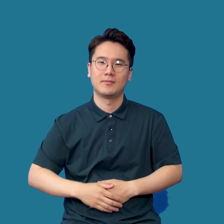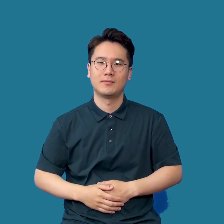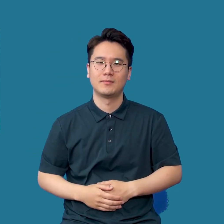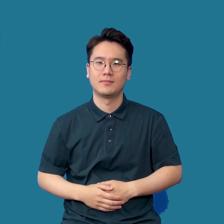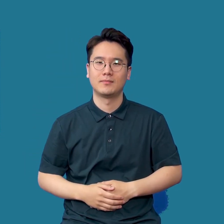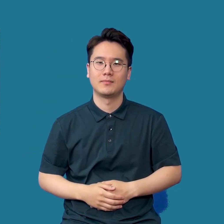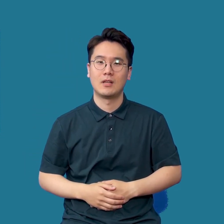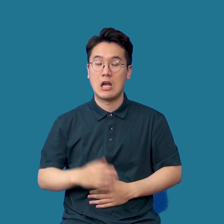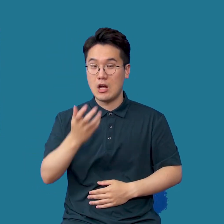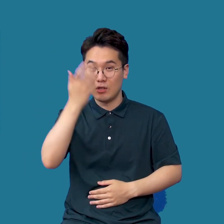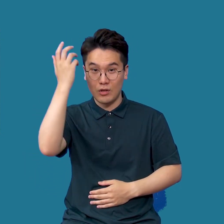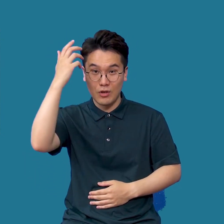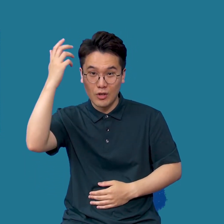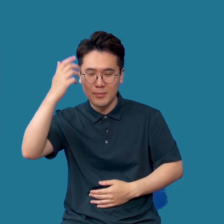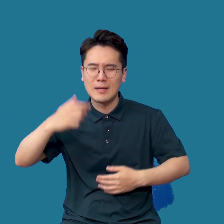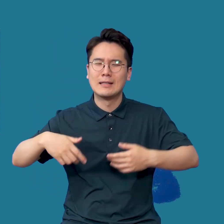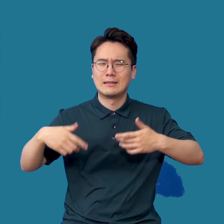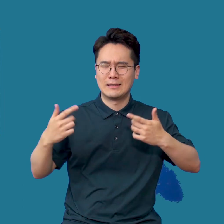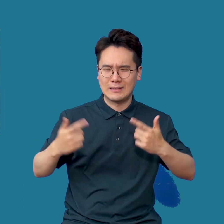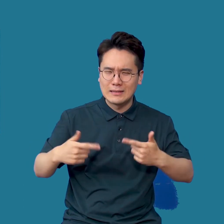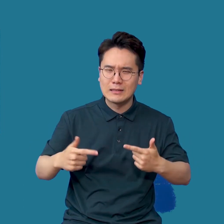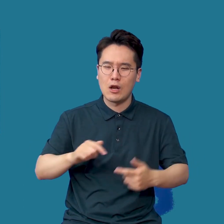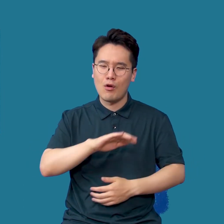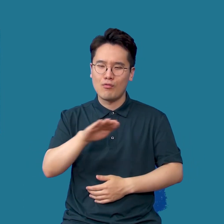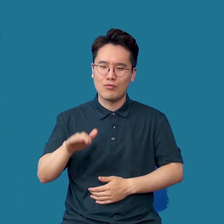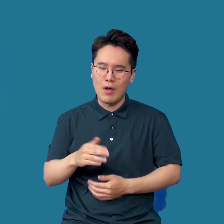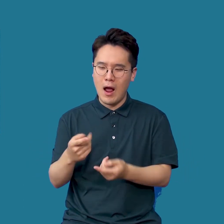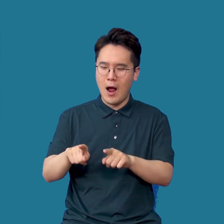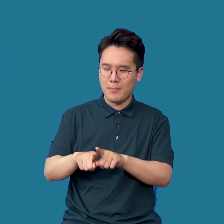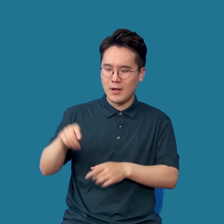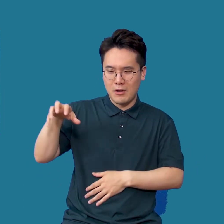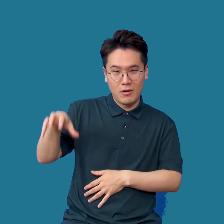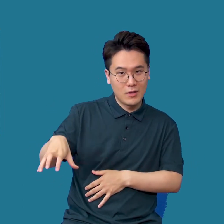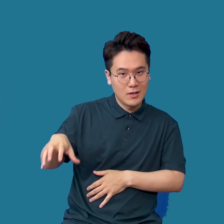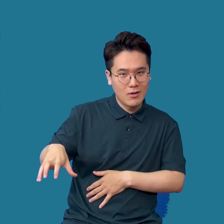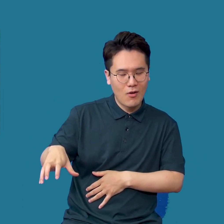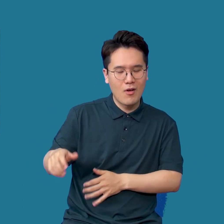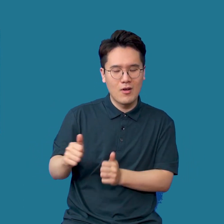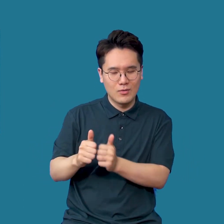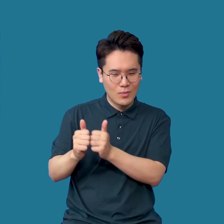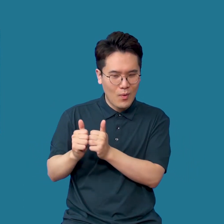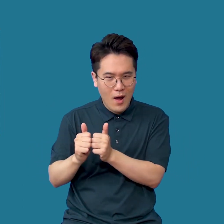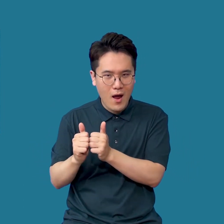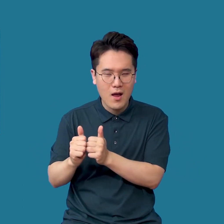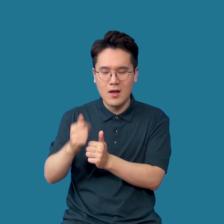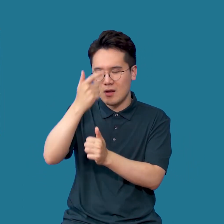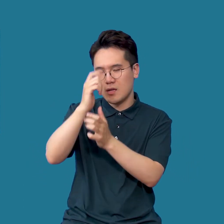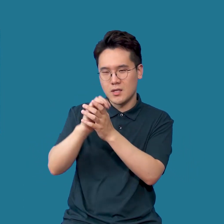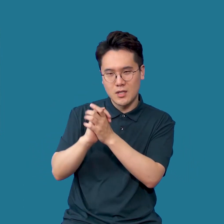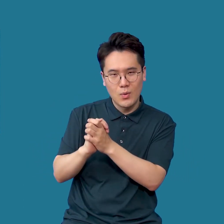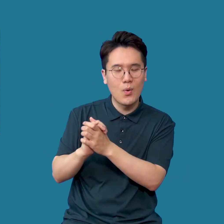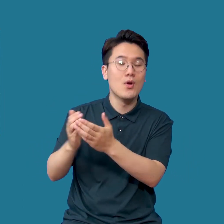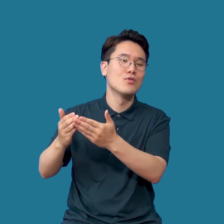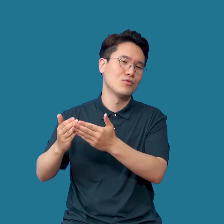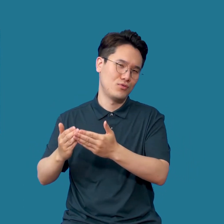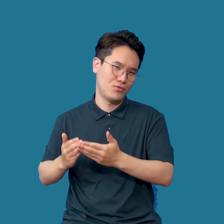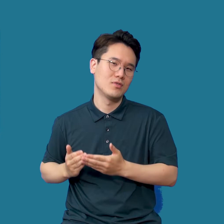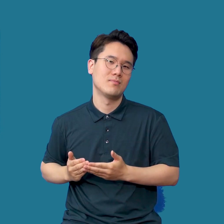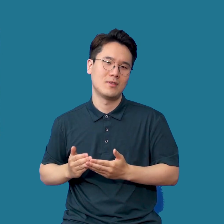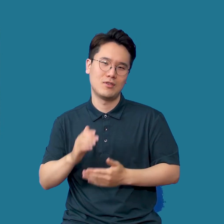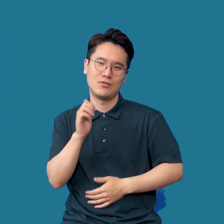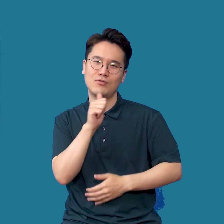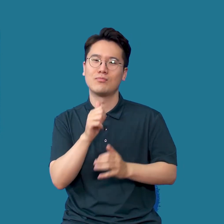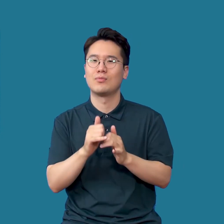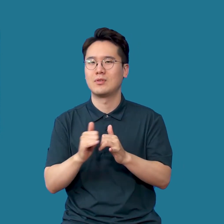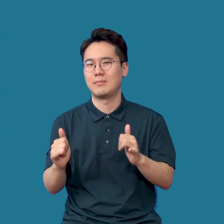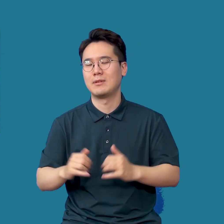우리 곁에서 우리를 대신해서 기도해 주시는 중보자십니다. 우리가 너무 슬프고